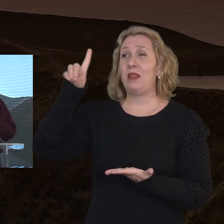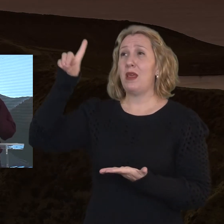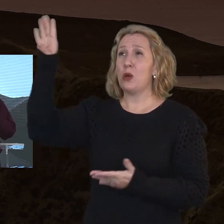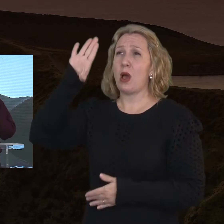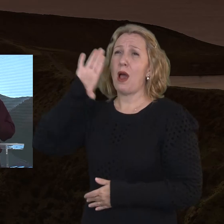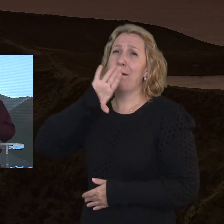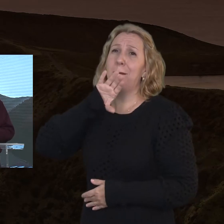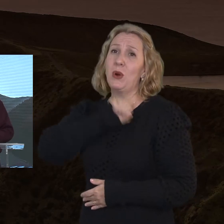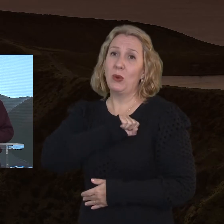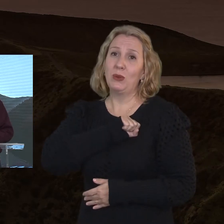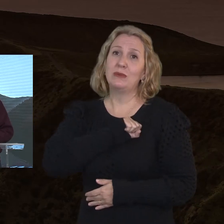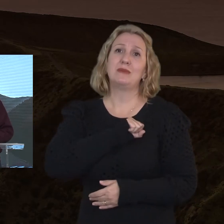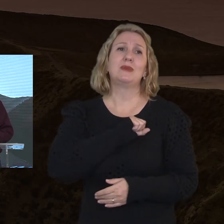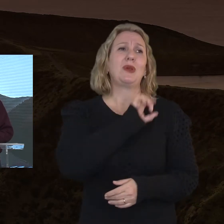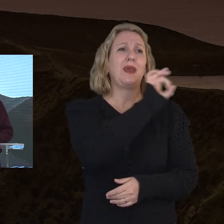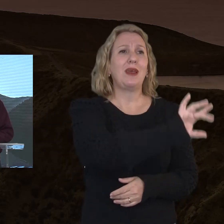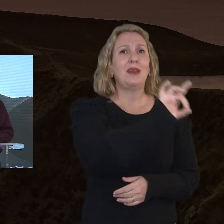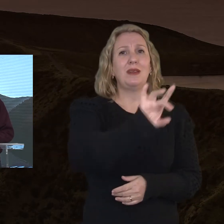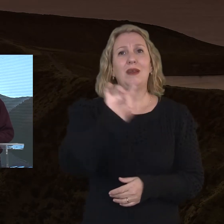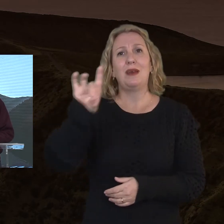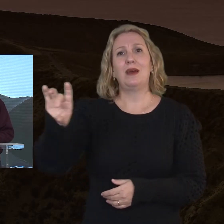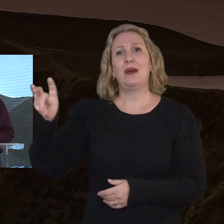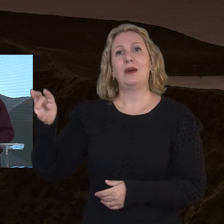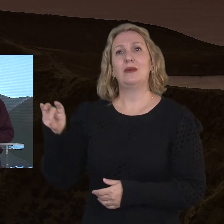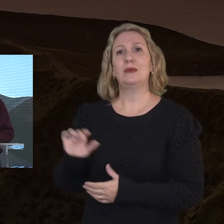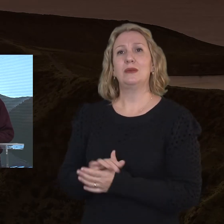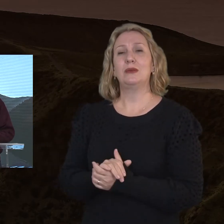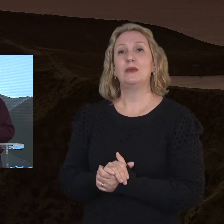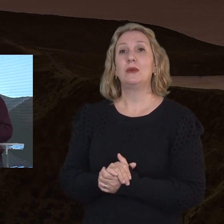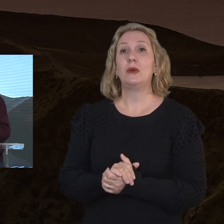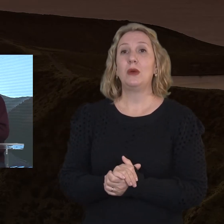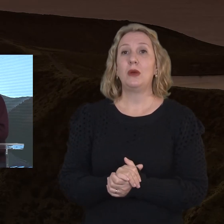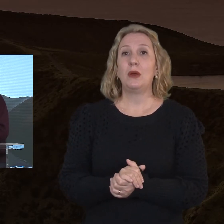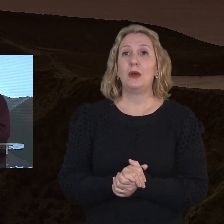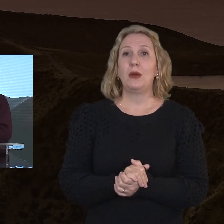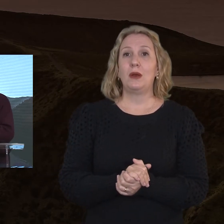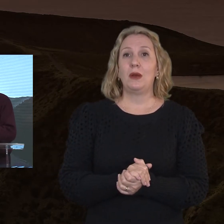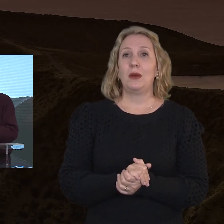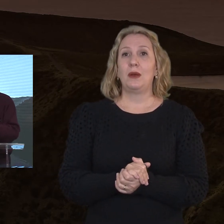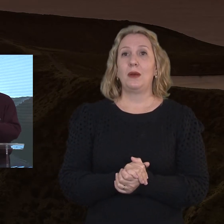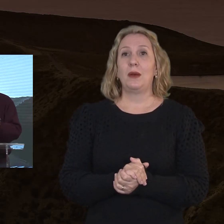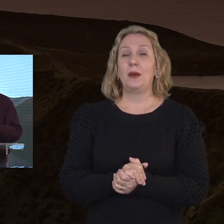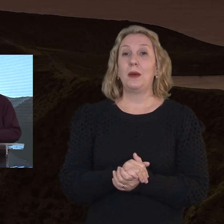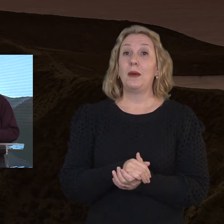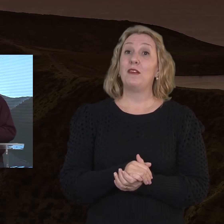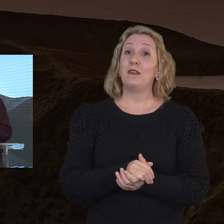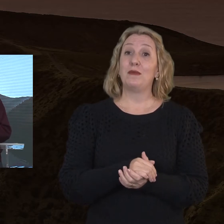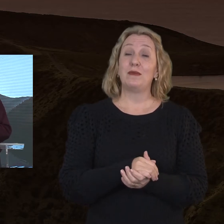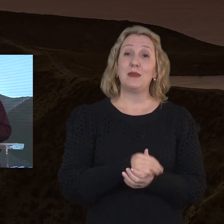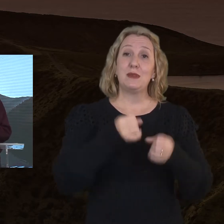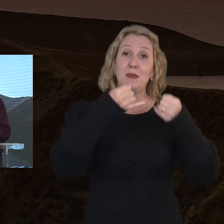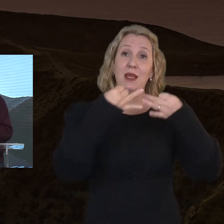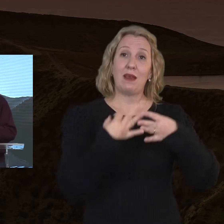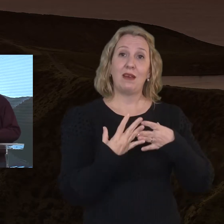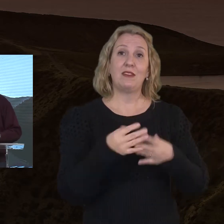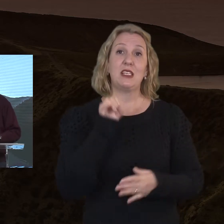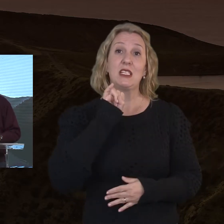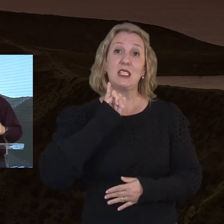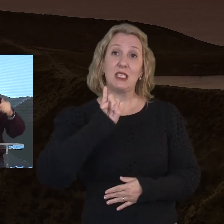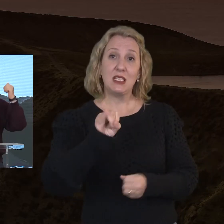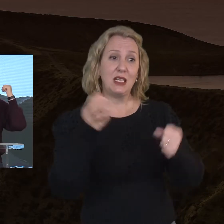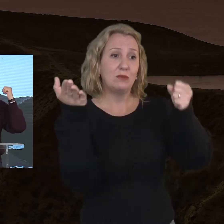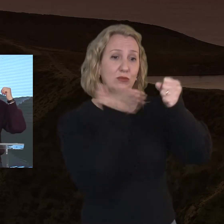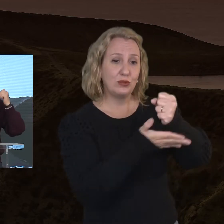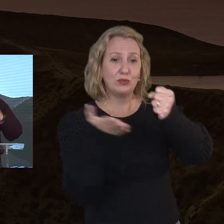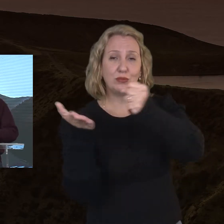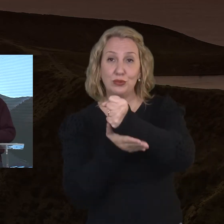os carentes determinou uma lei um estatuto que uma vez que você passou na colheita seja cevada seja trigo